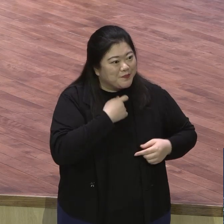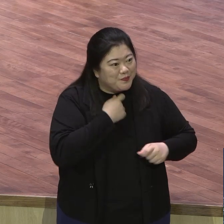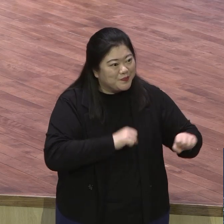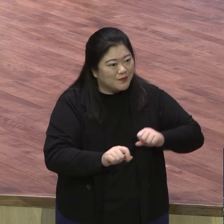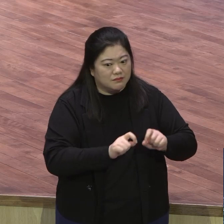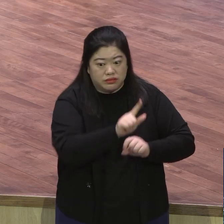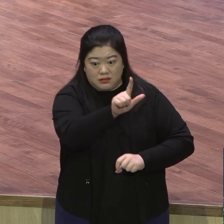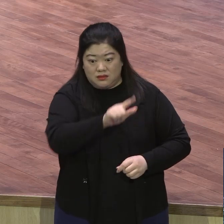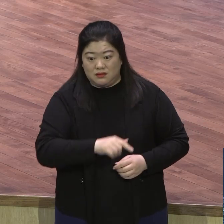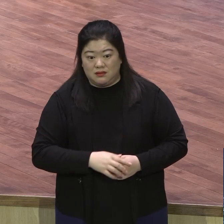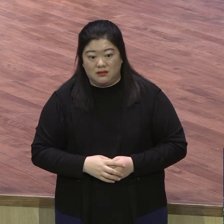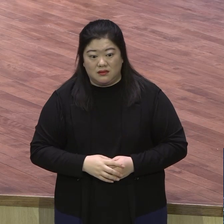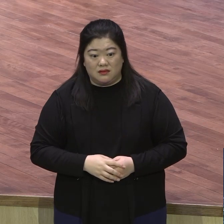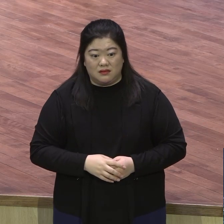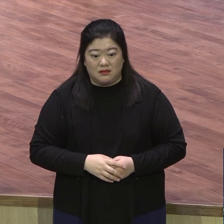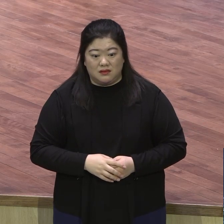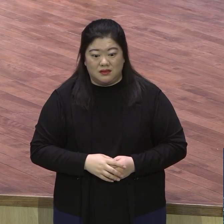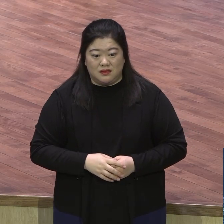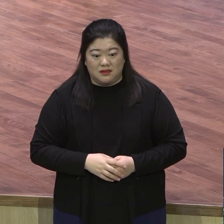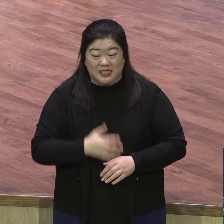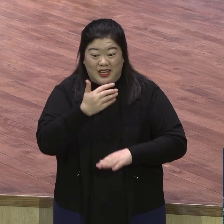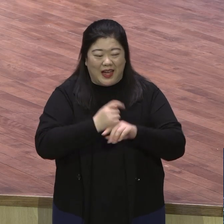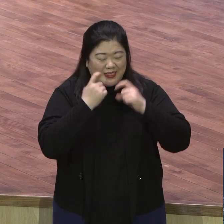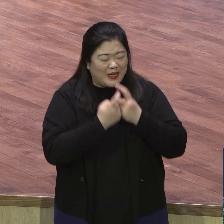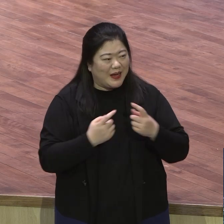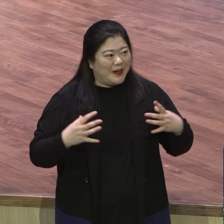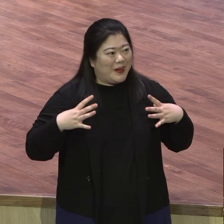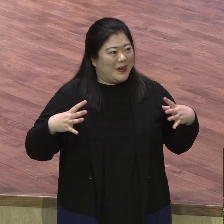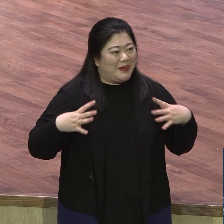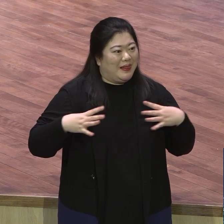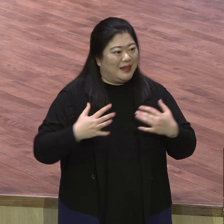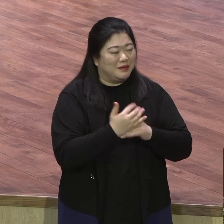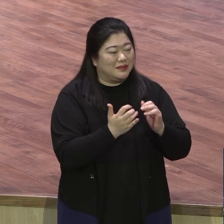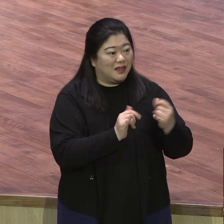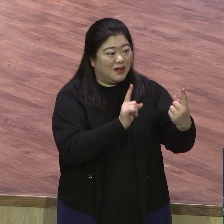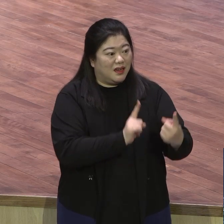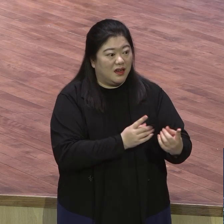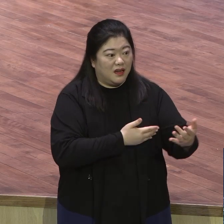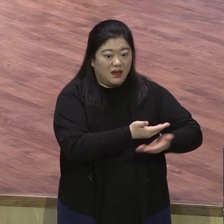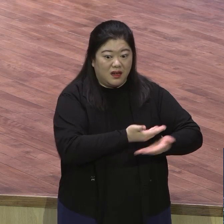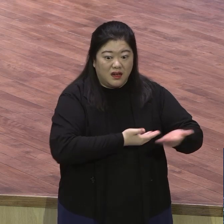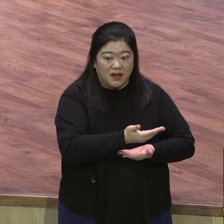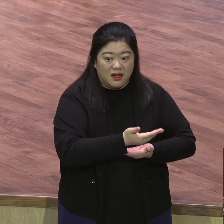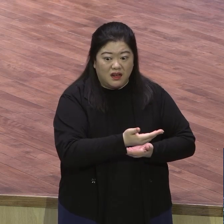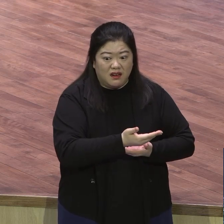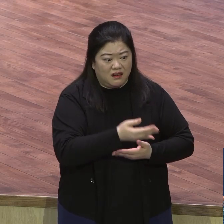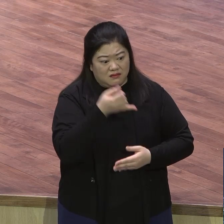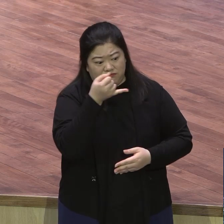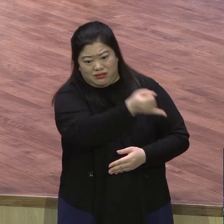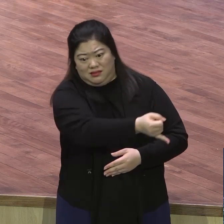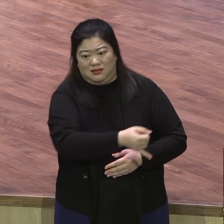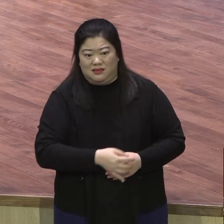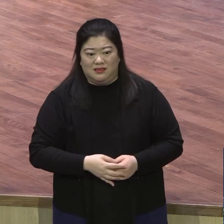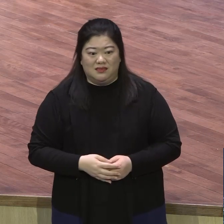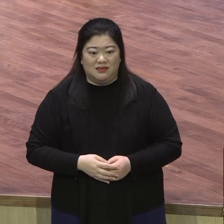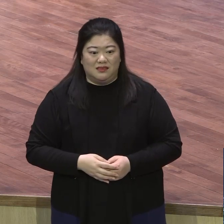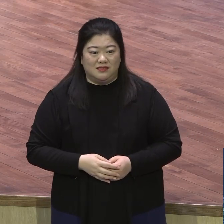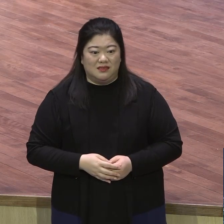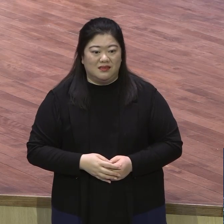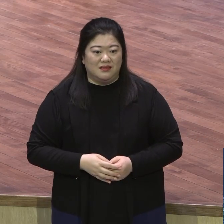됩니까? 안되지요. 형통이 안되지요. 영혼이 잘못됐는데 관계가 다 무너집니다.